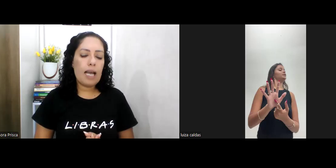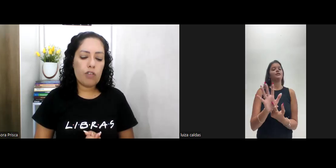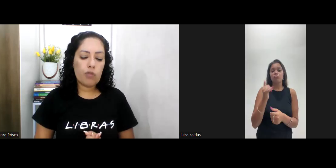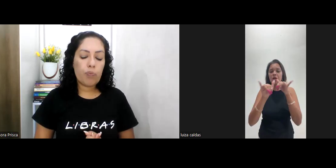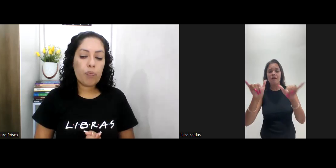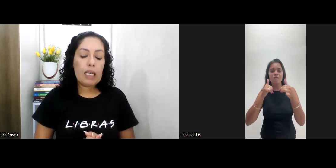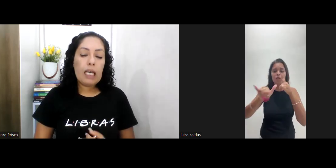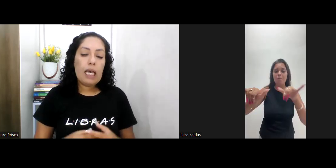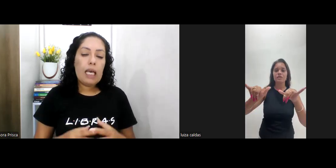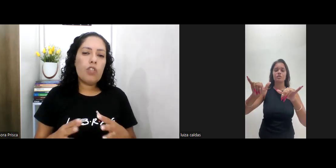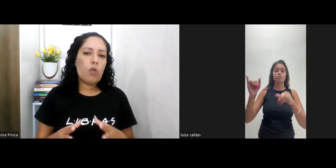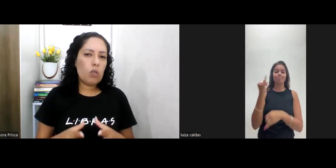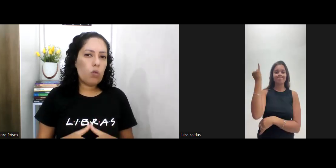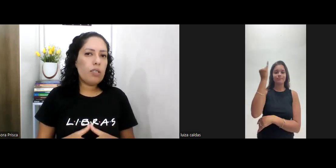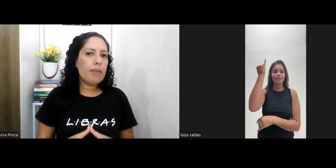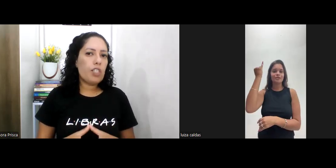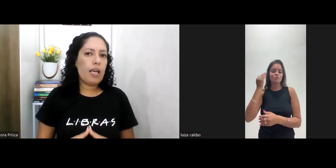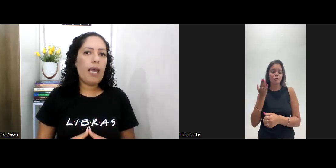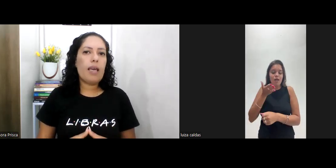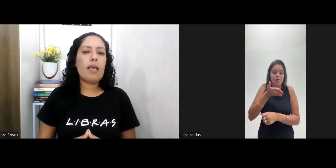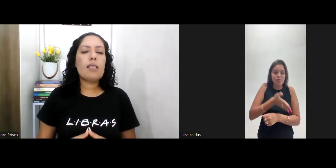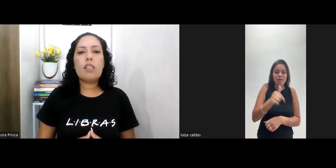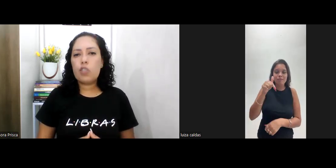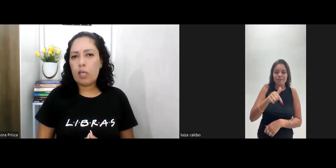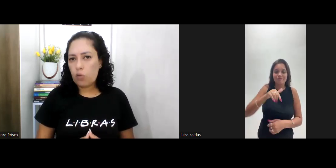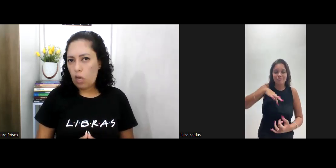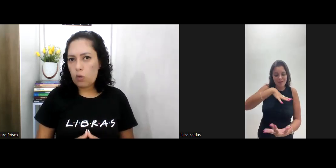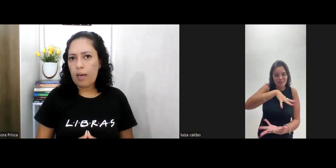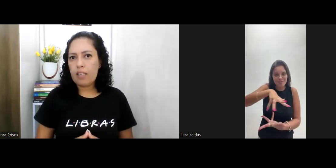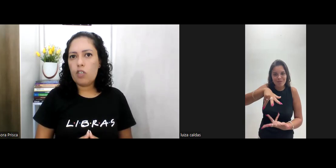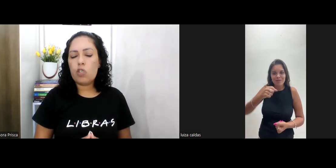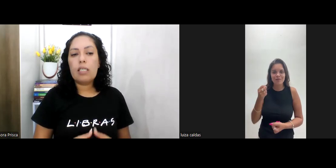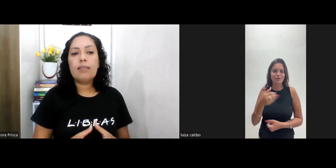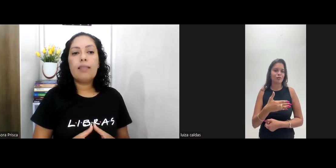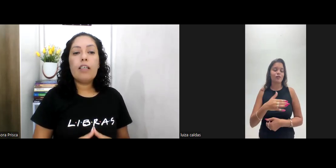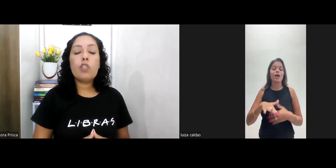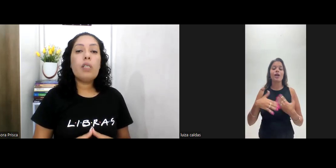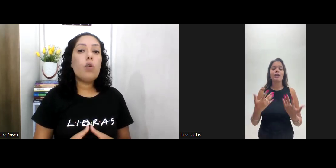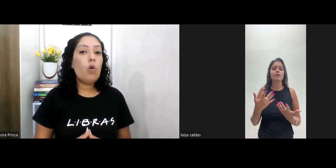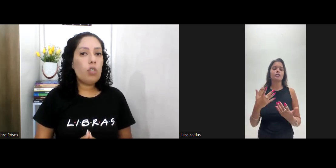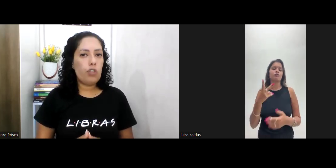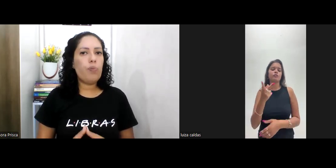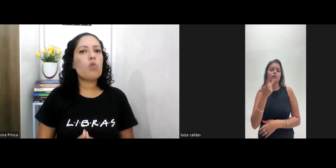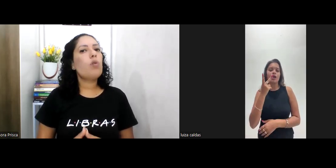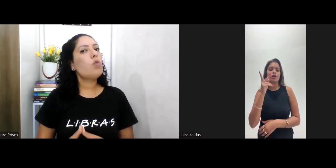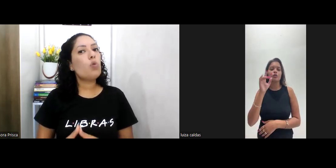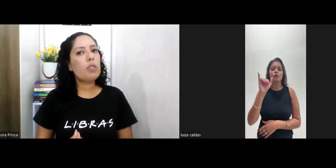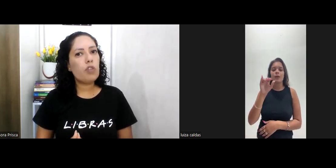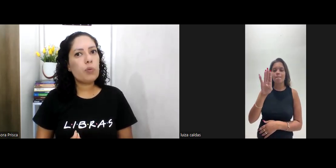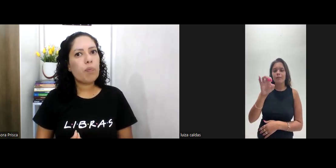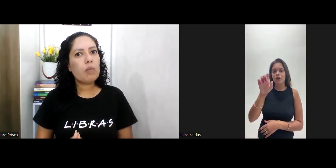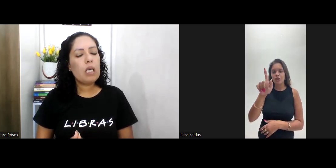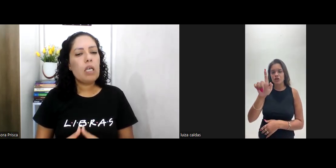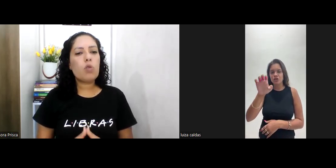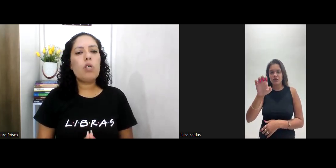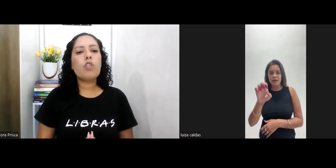brasileira de sinais. De acordo com o IBGE, existem no nosso país 10 milhões de pessoas